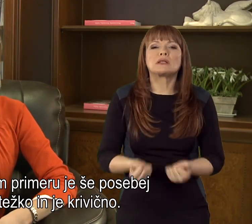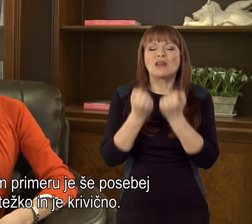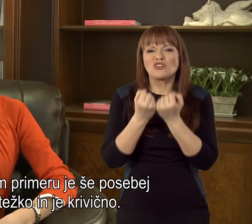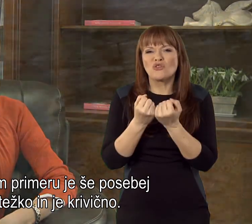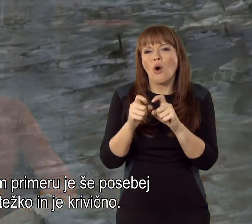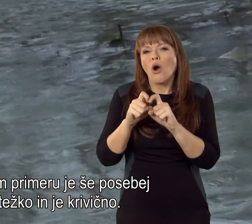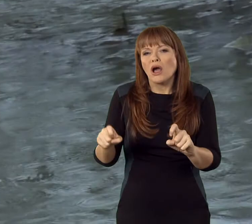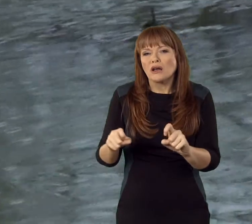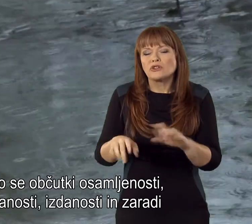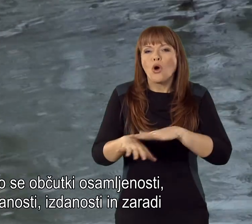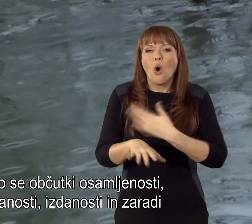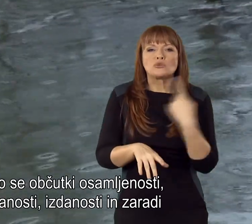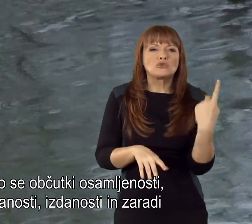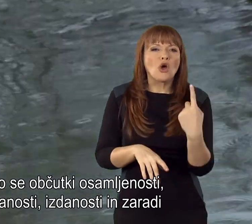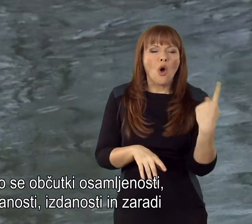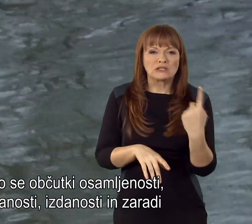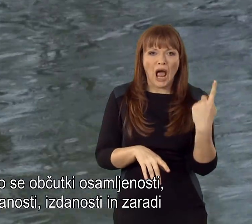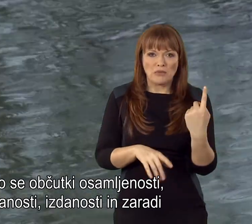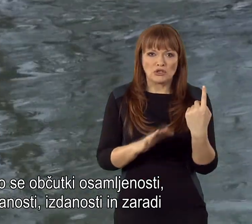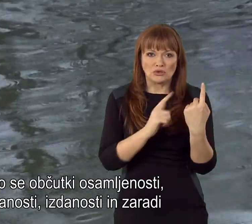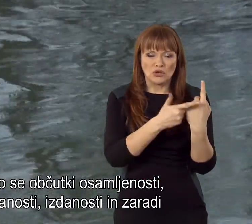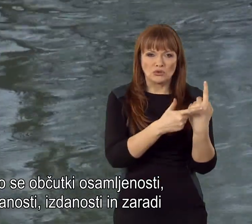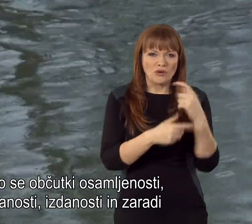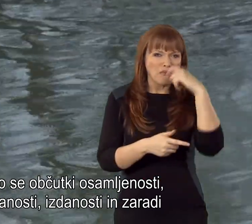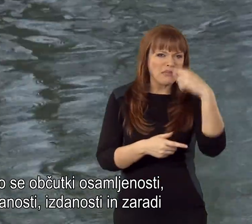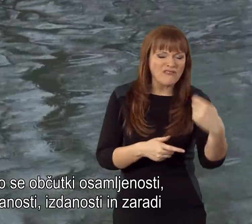krivično, in so občutki osamljenosti,